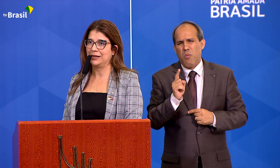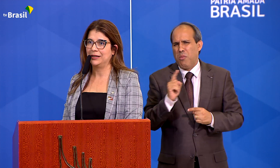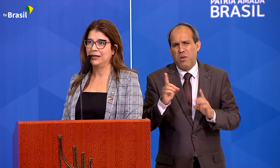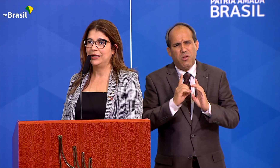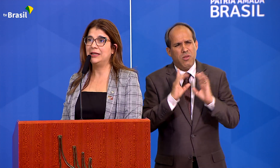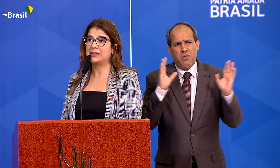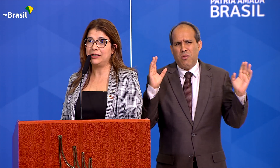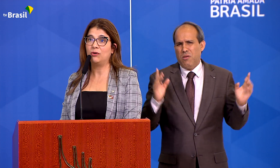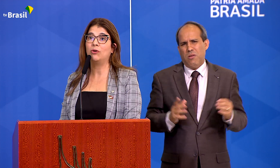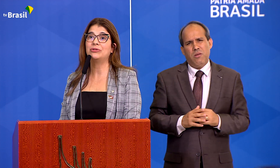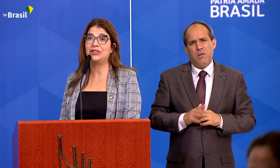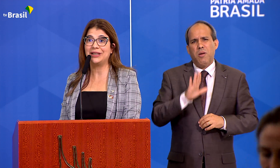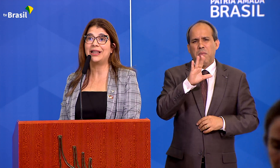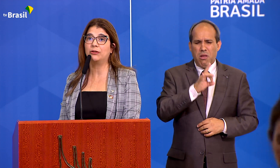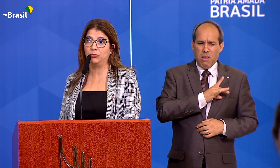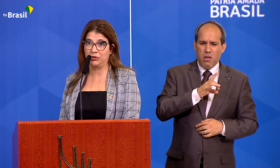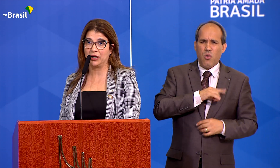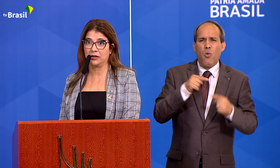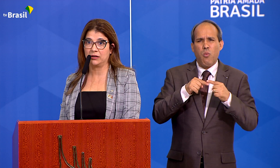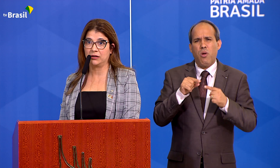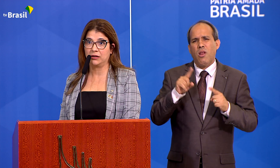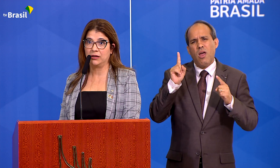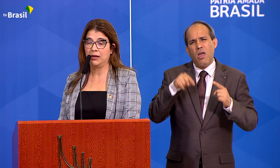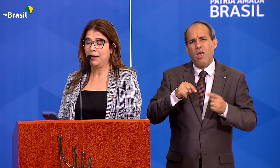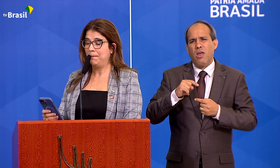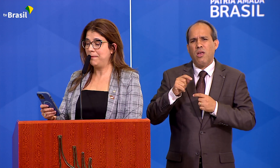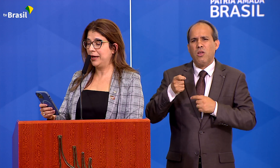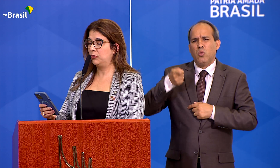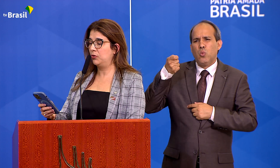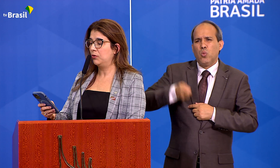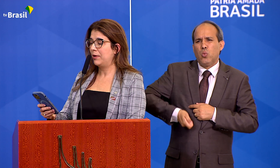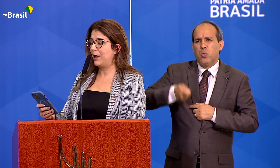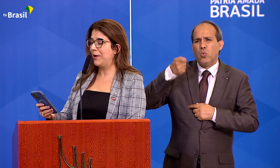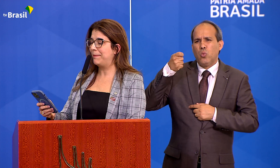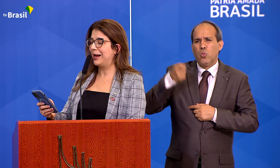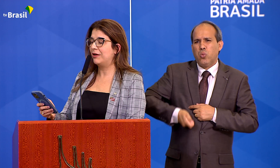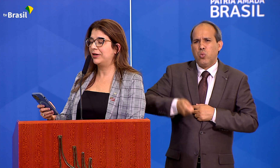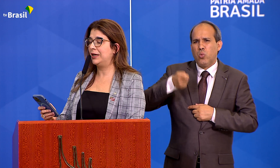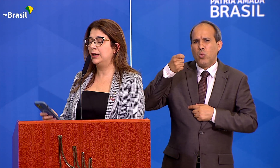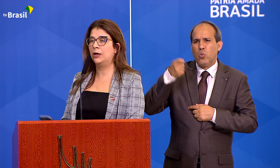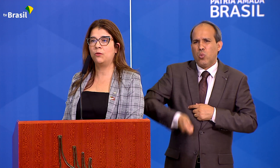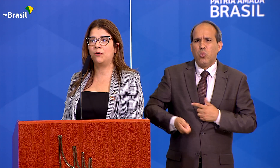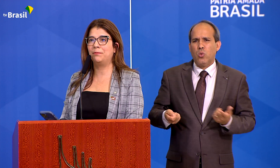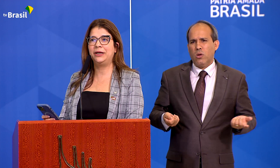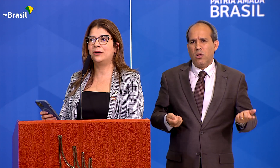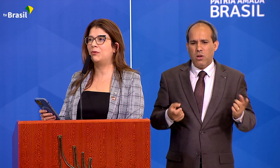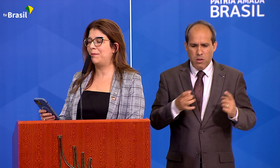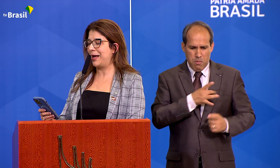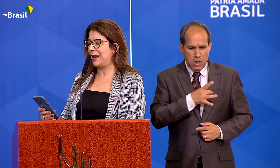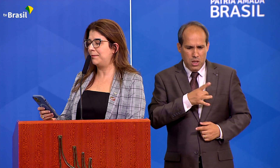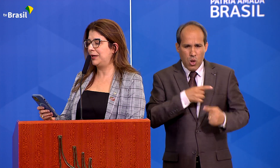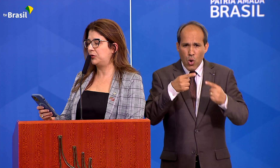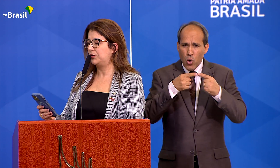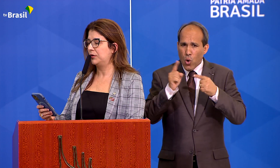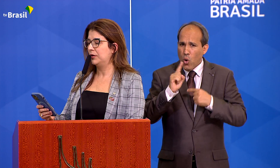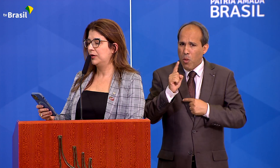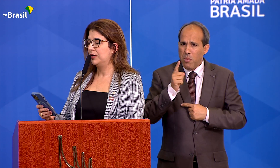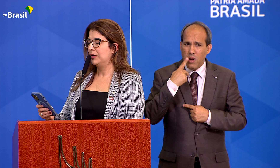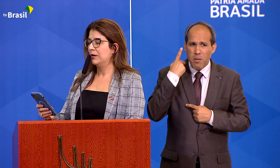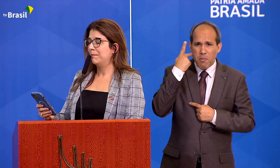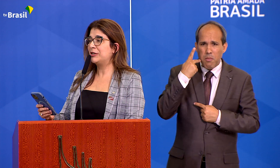democracia e sim com ditadura o medo é uma palavra que não combina com